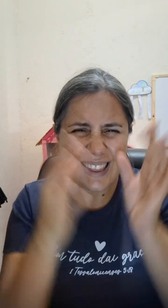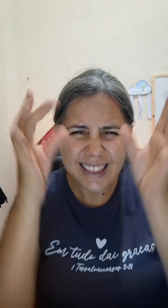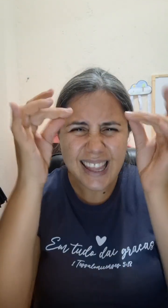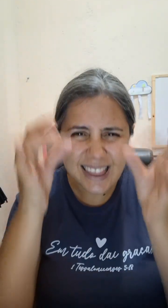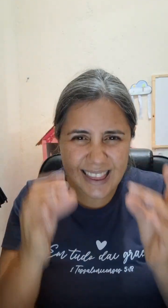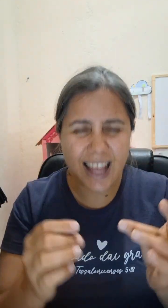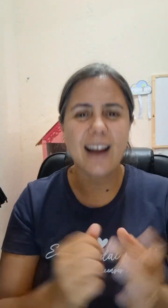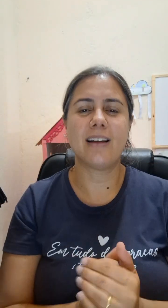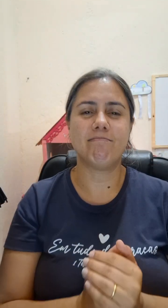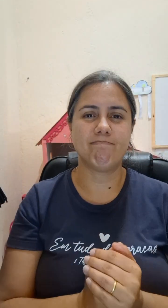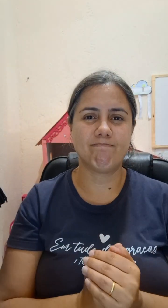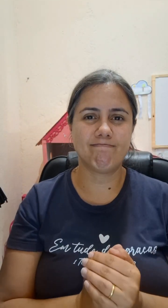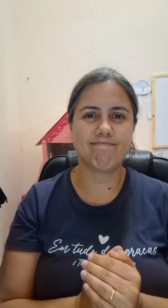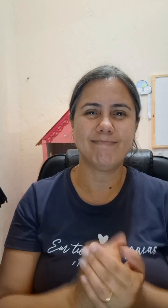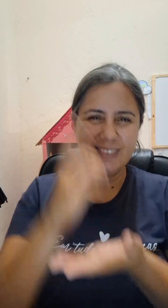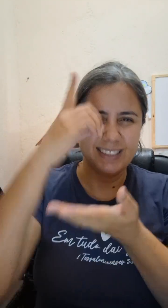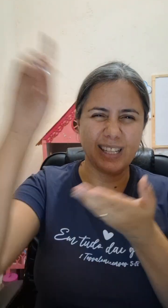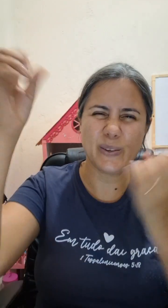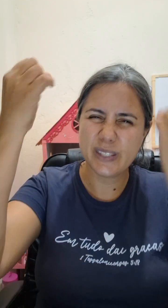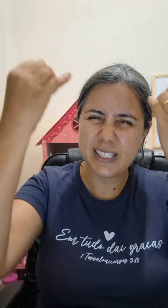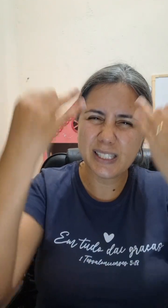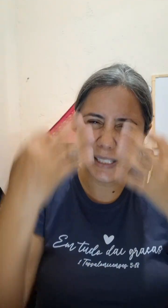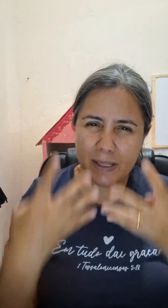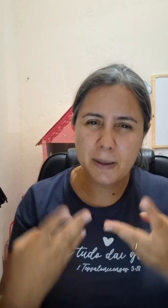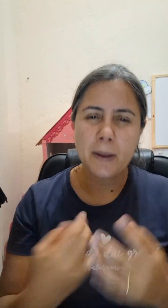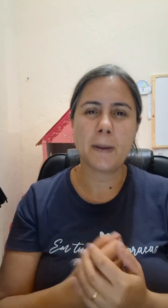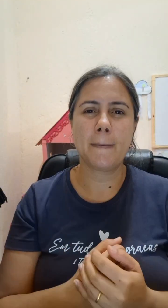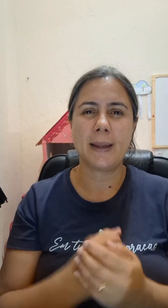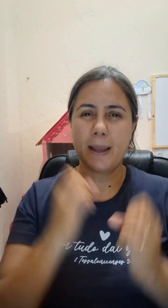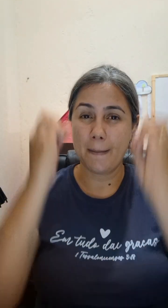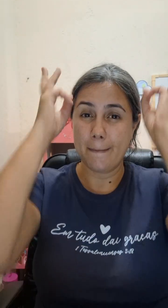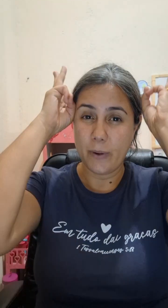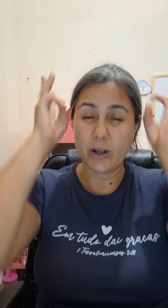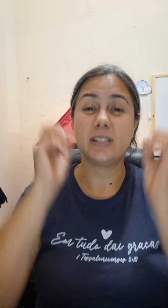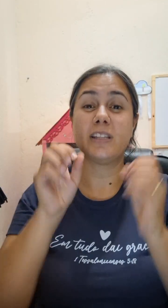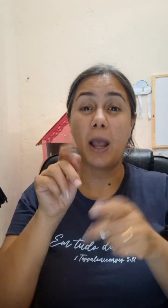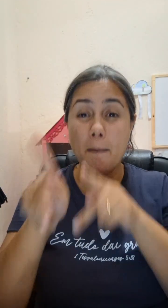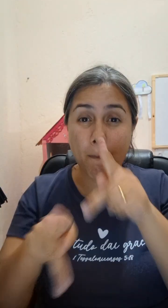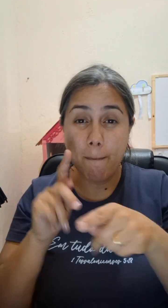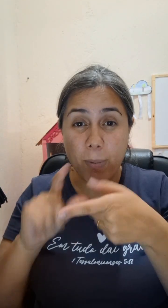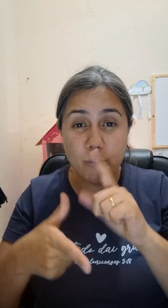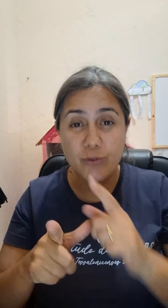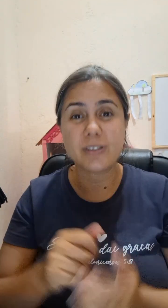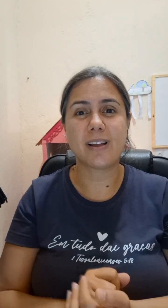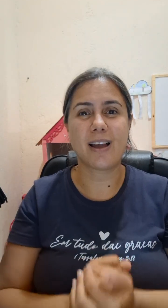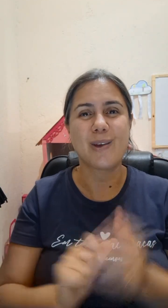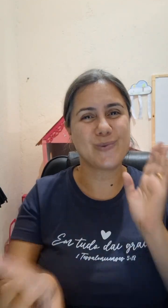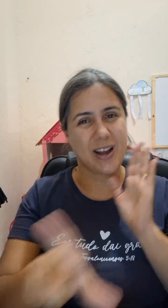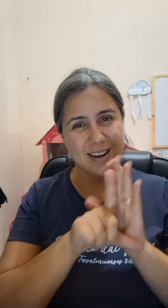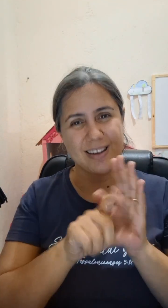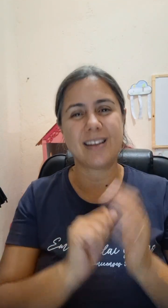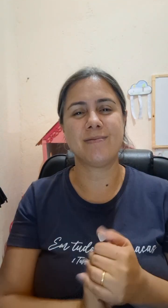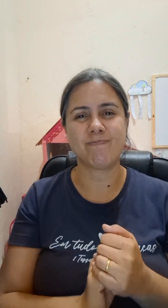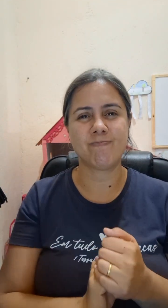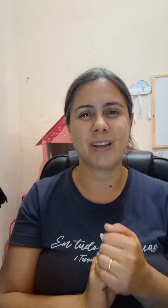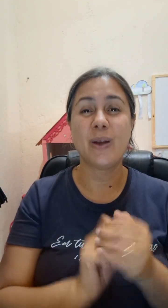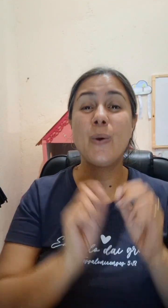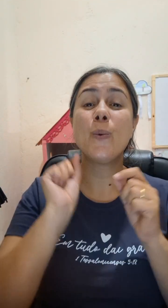falados aqui, leia os detalhes desse texto que Deus explica para Moisés e o